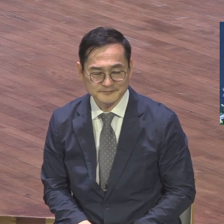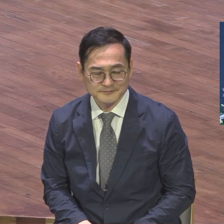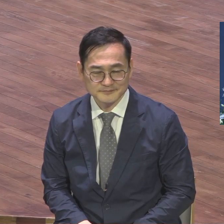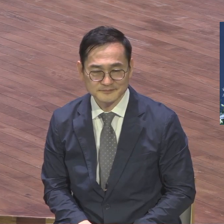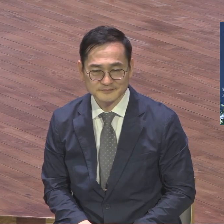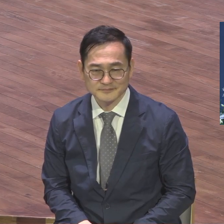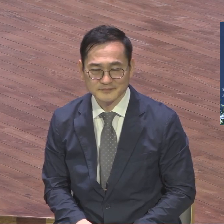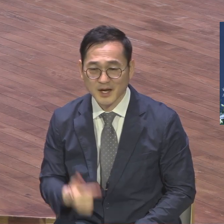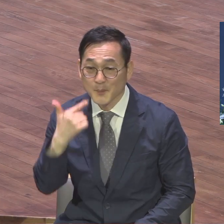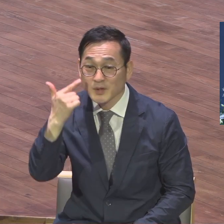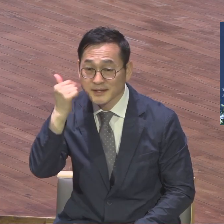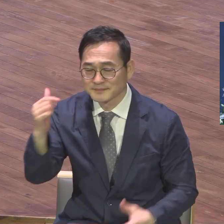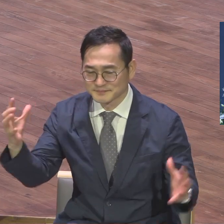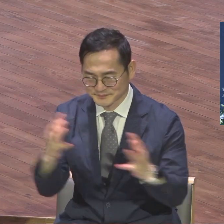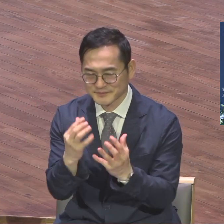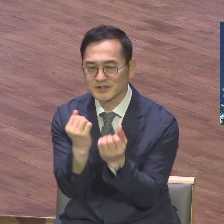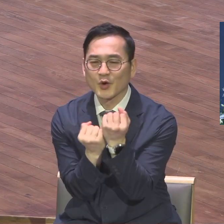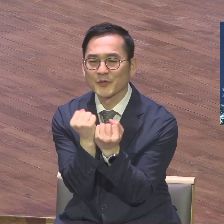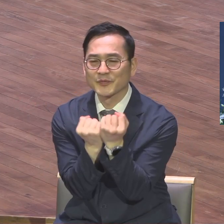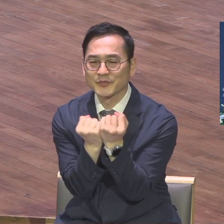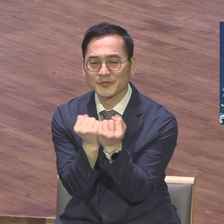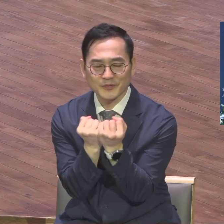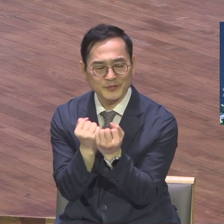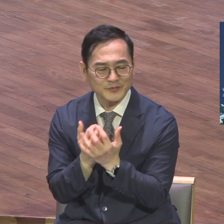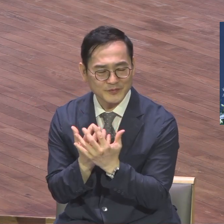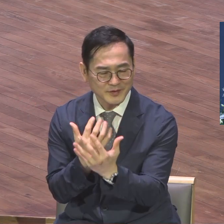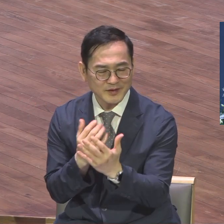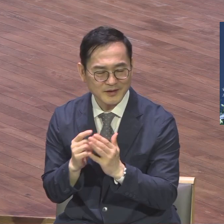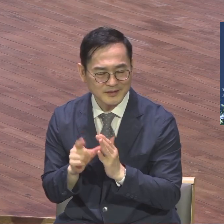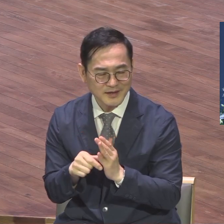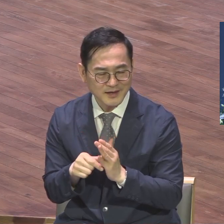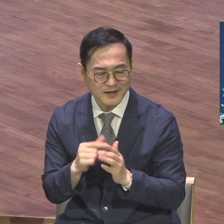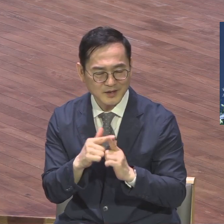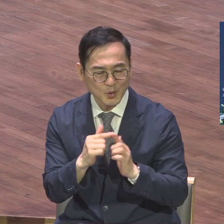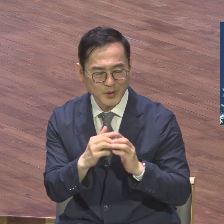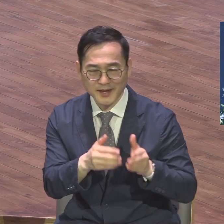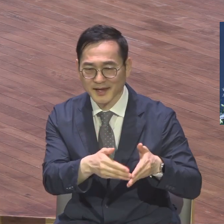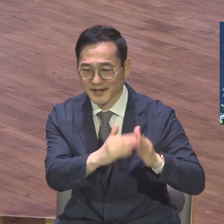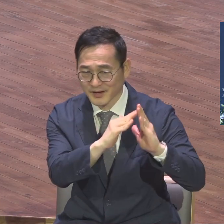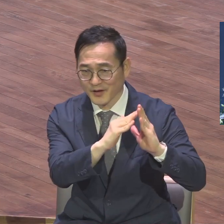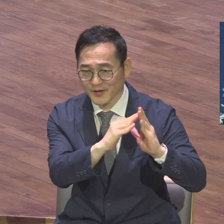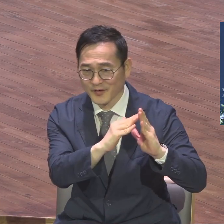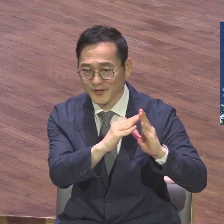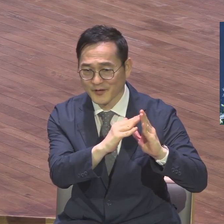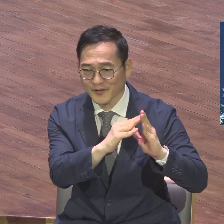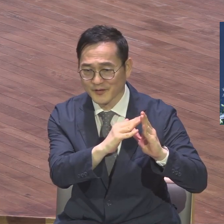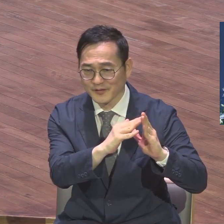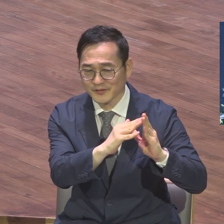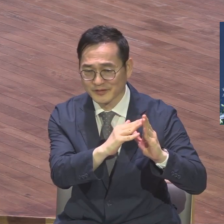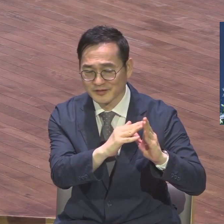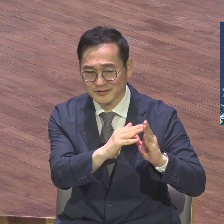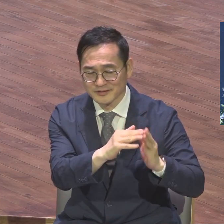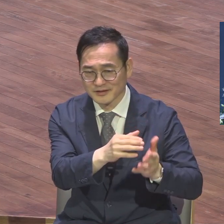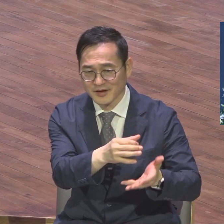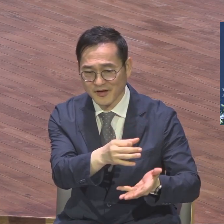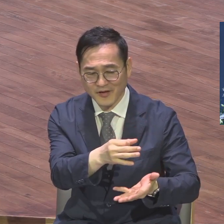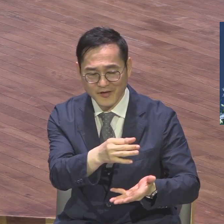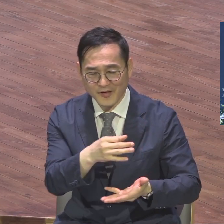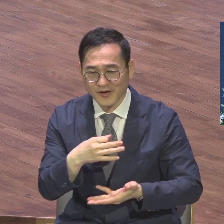때도 수양에도 개척 헌금한다 그래. 개척을 헌금한다. 이 목표가 1억이래. 그러면 하나님 앞에서